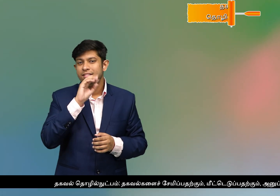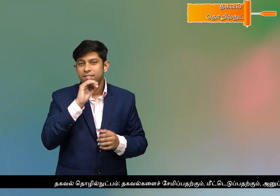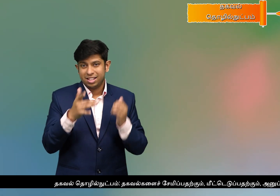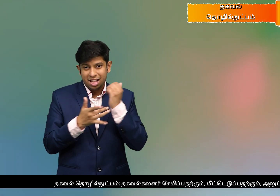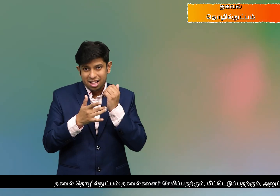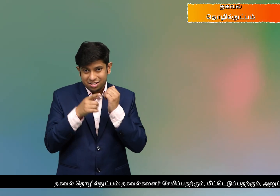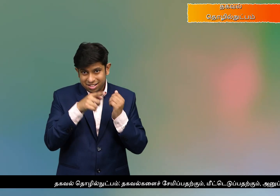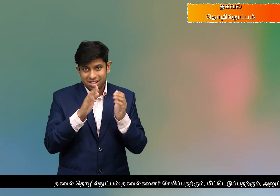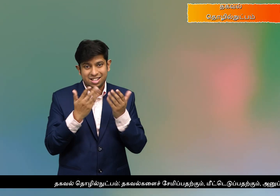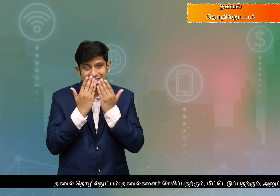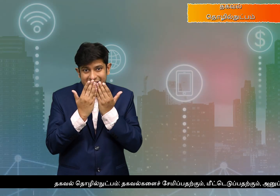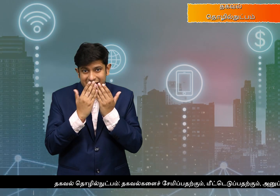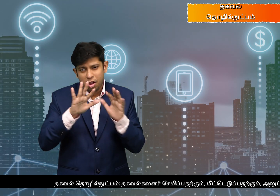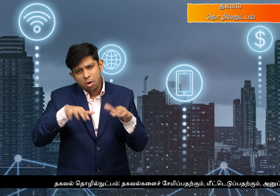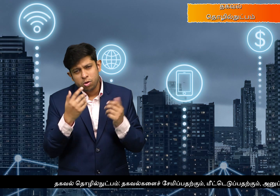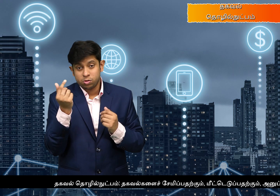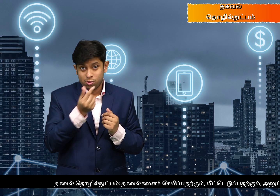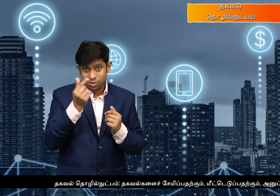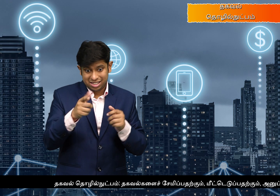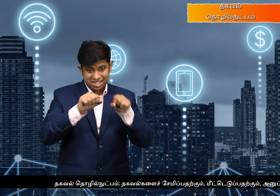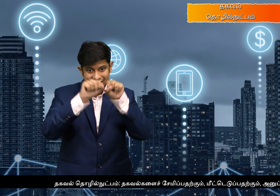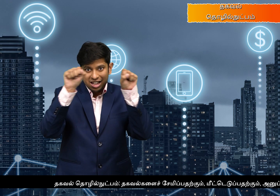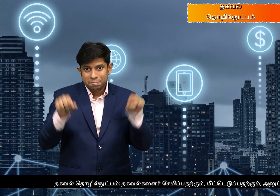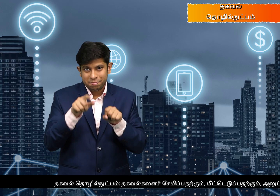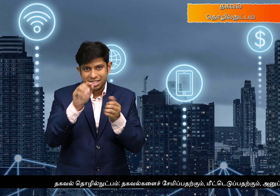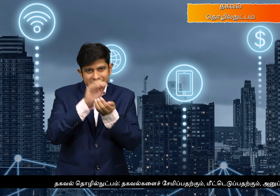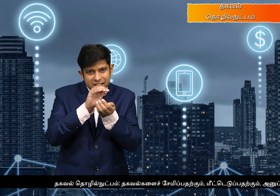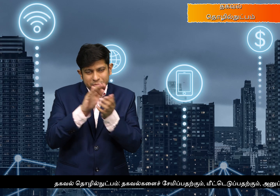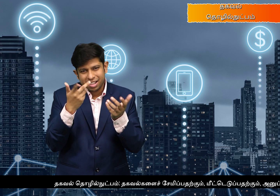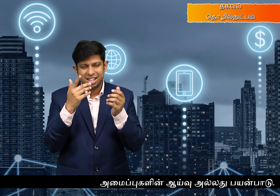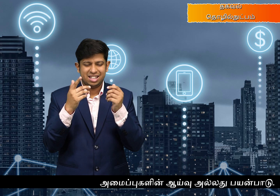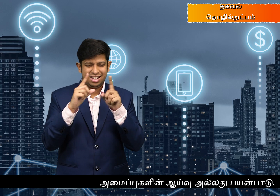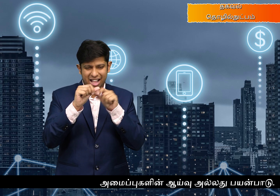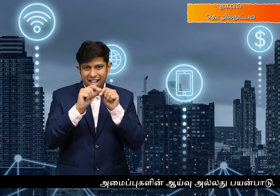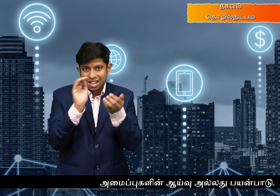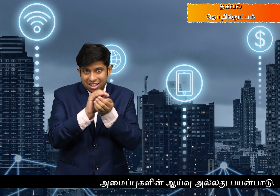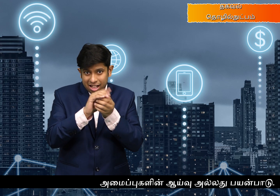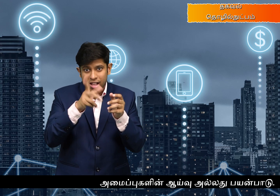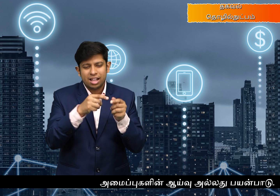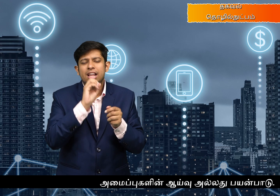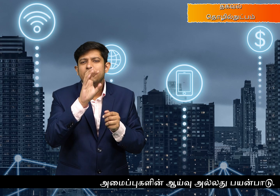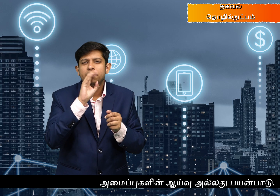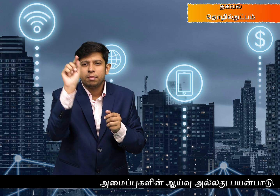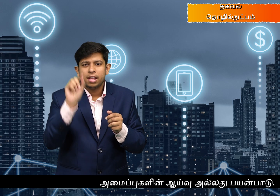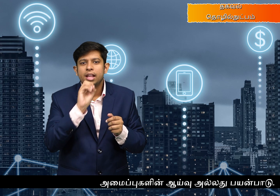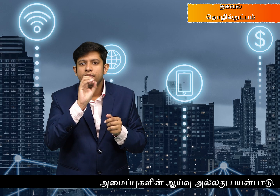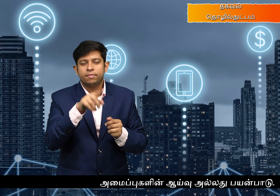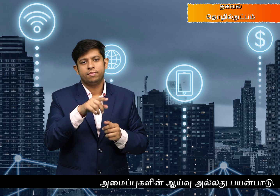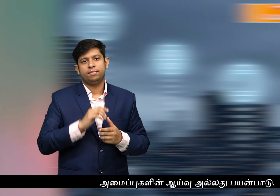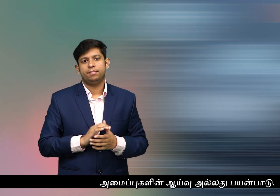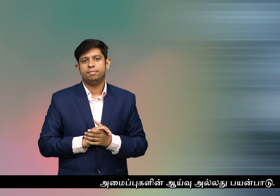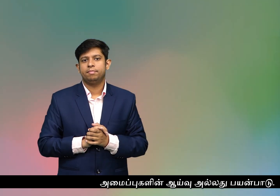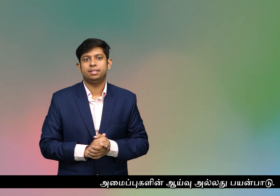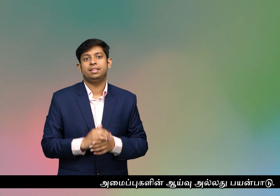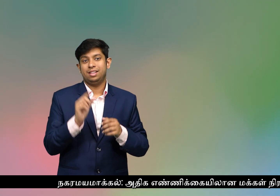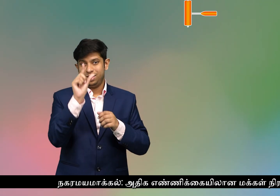தகவல் தொழில்நுட்பம்: தகவல்களை சேமிப்பதற்கும் மீட்டெடுப்பதற்கும் அனுப்புவதற்குமான அமைப்புகளின் ஆய்வு